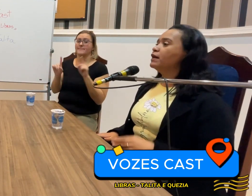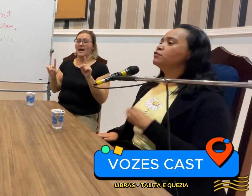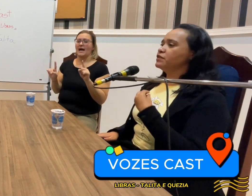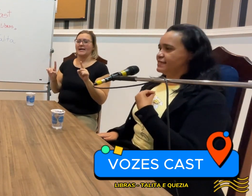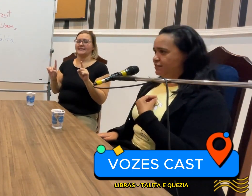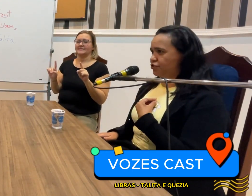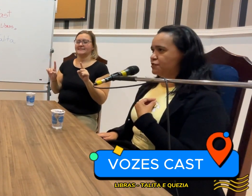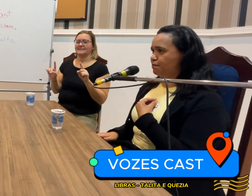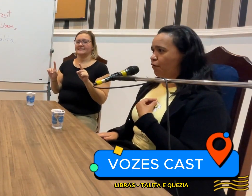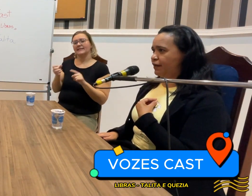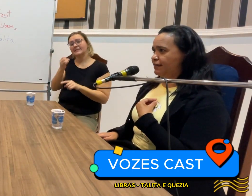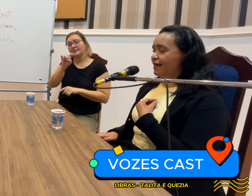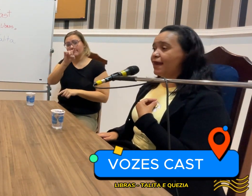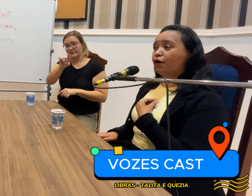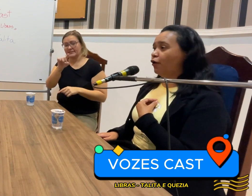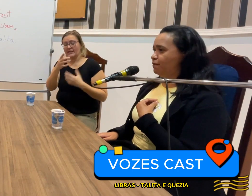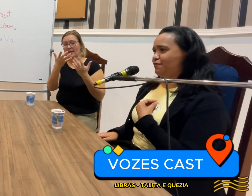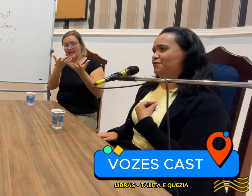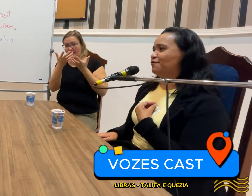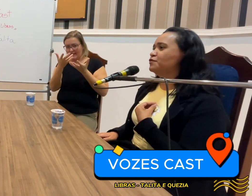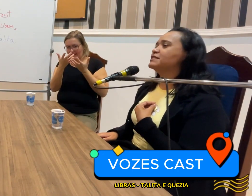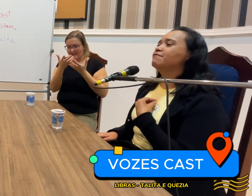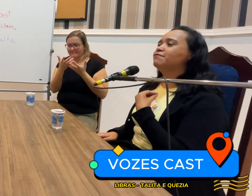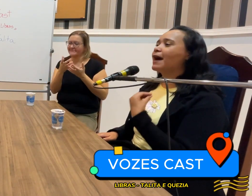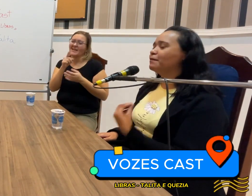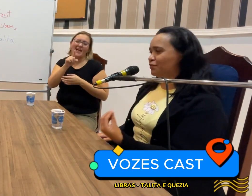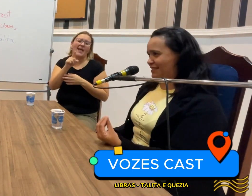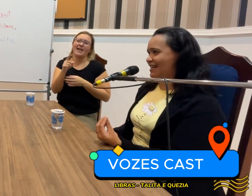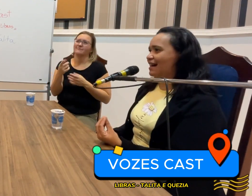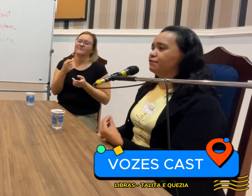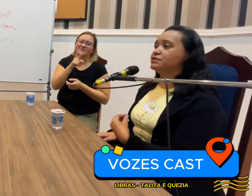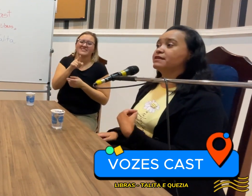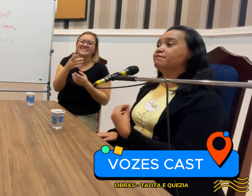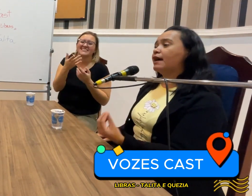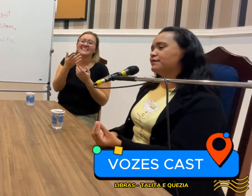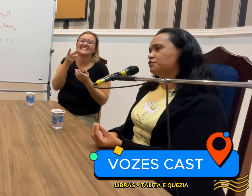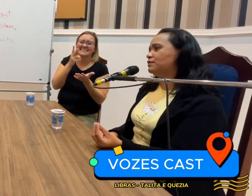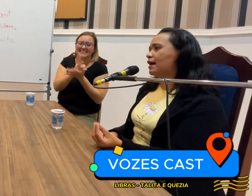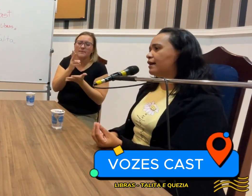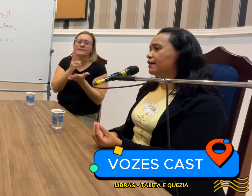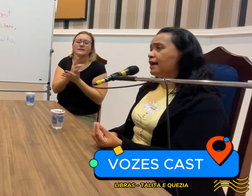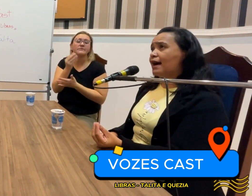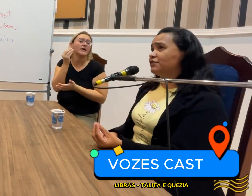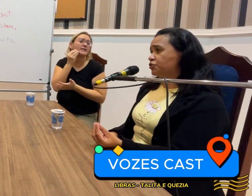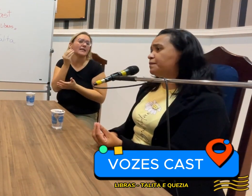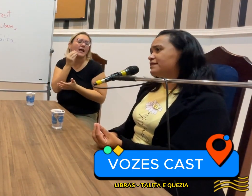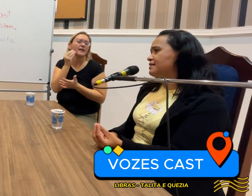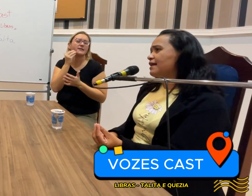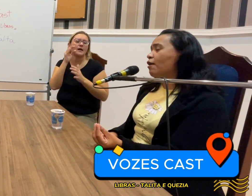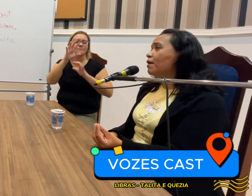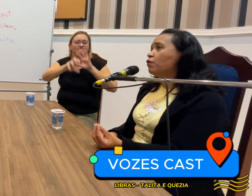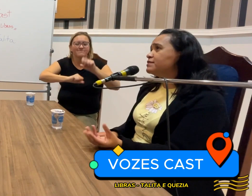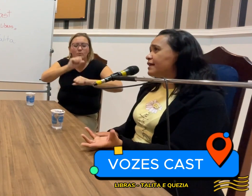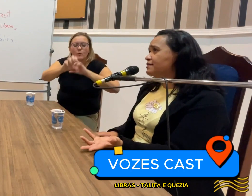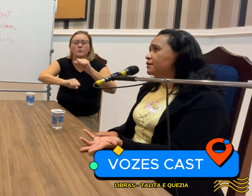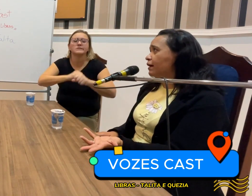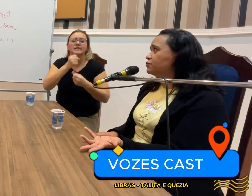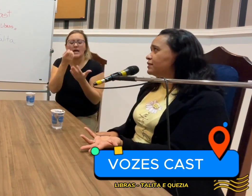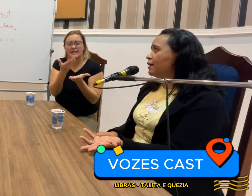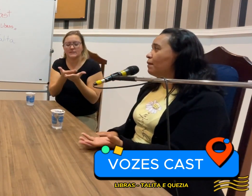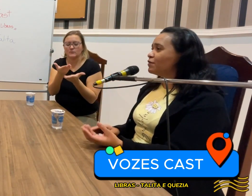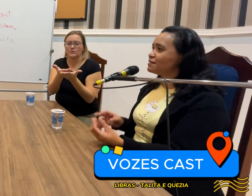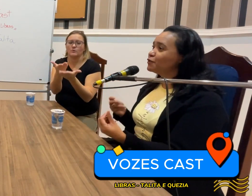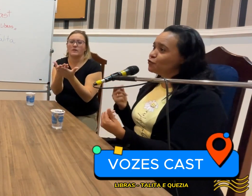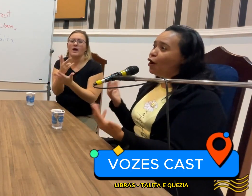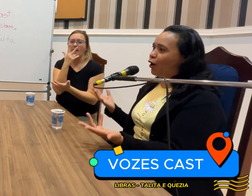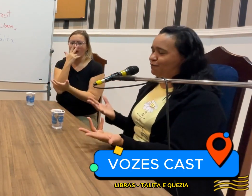Mas quando você se dispõe, é óbvio, você vai buscar, você vai estudar. A gente precisa, é uma consciência que eu acho